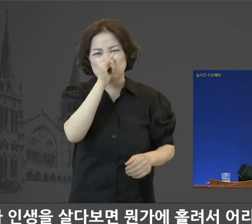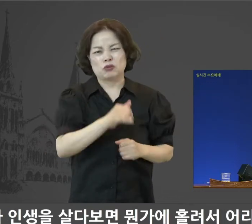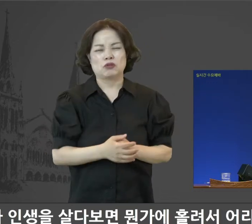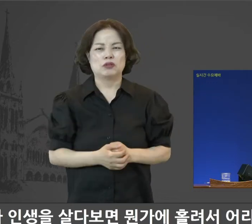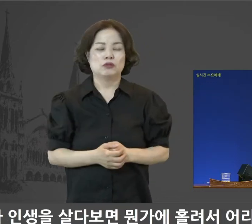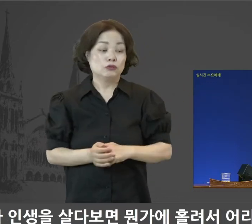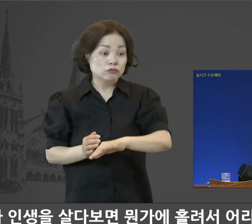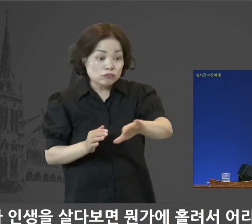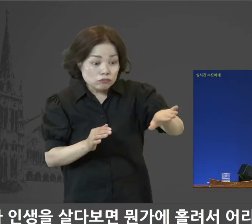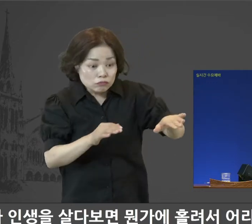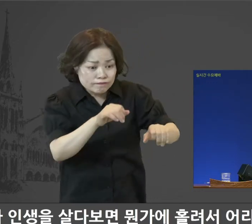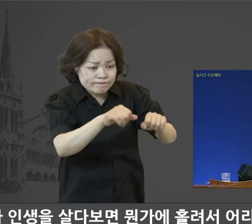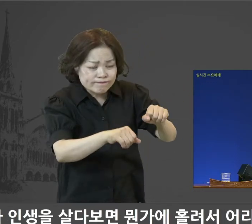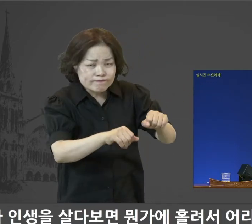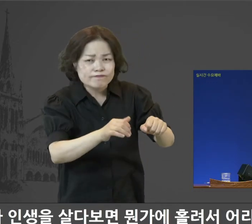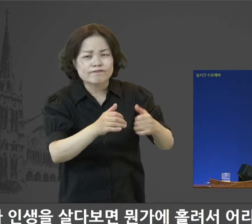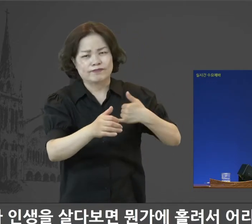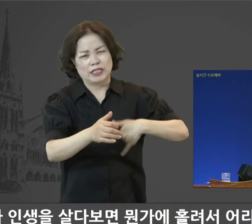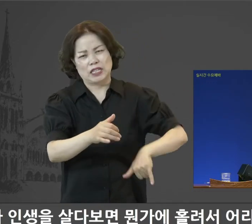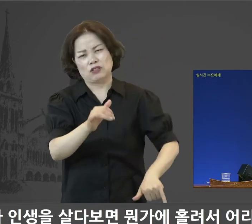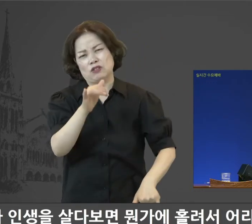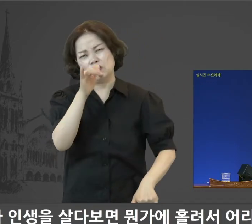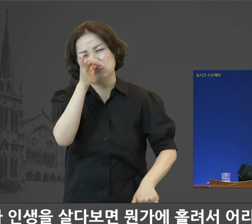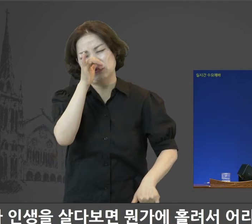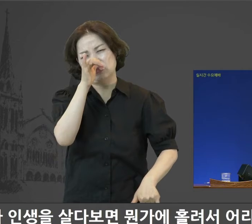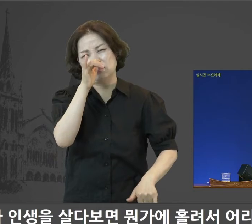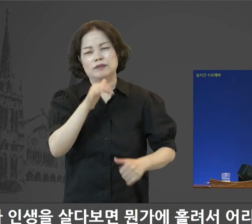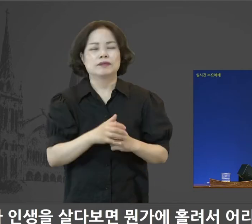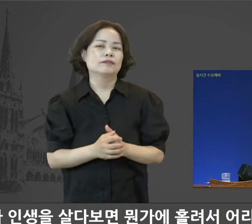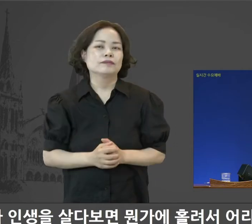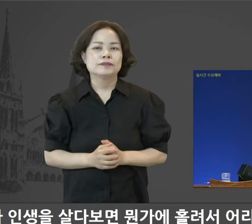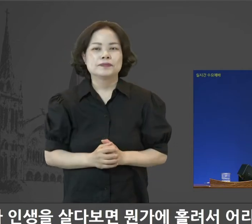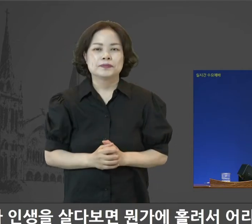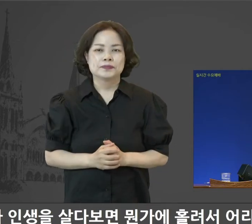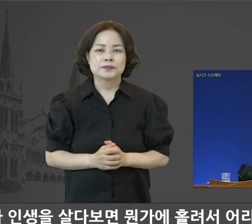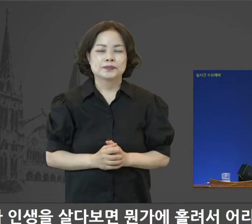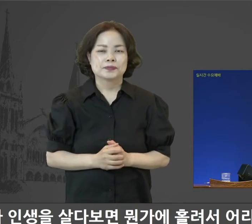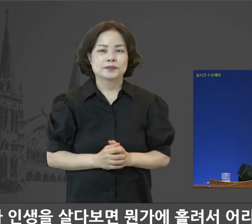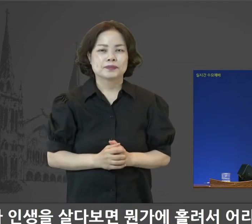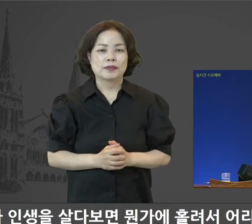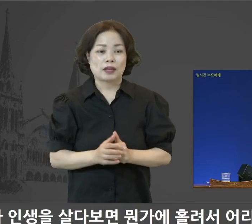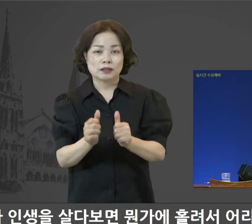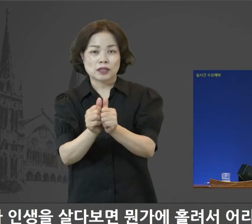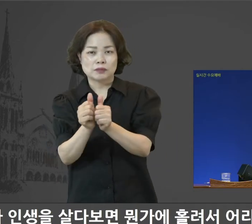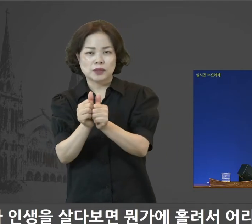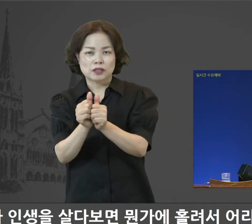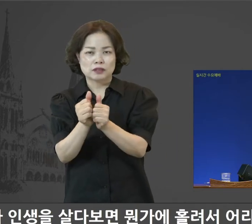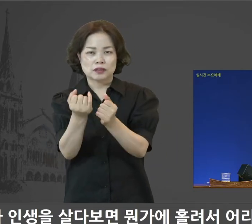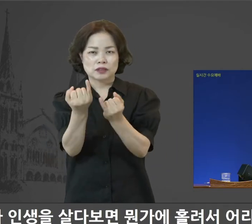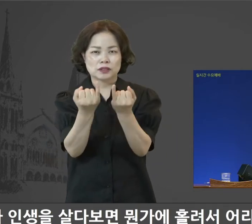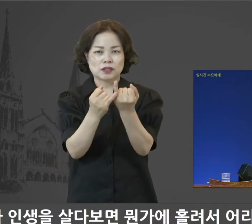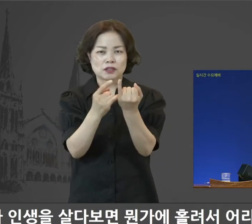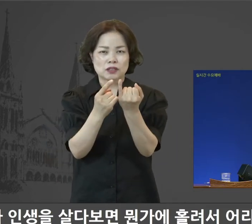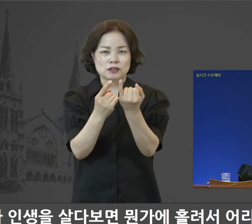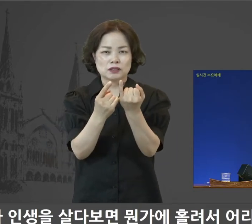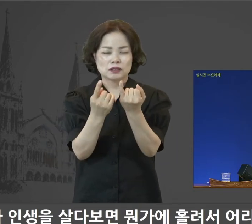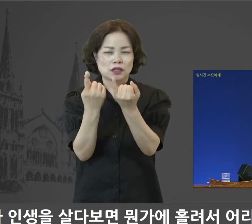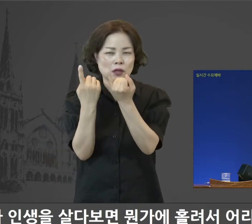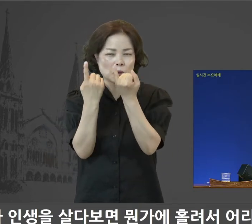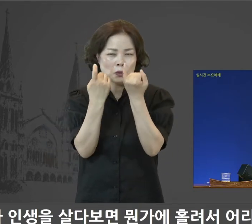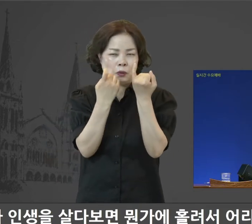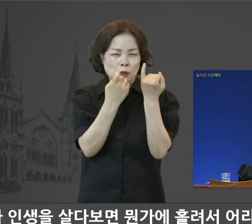있고 또 우리의 사랑하는 자녀들도 그럴 때가 있습니다. 남자들이 여자에게 홀리면 어떻게 됩니까?